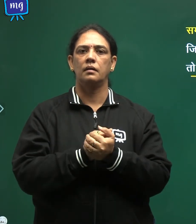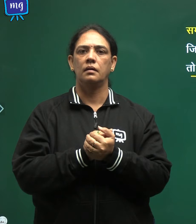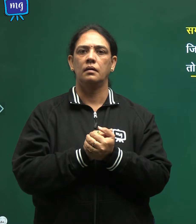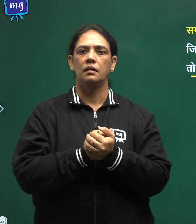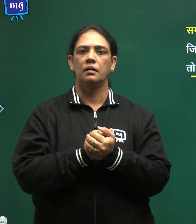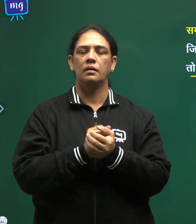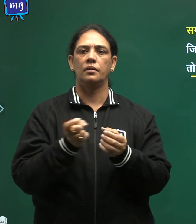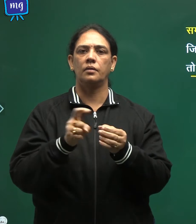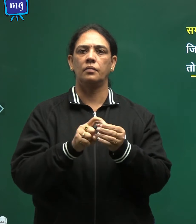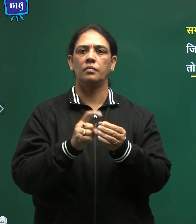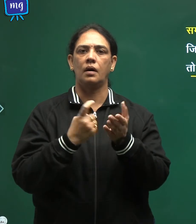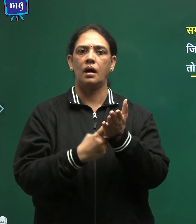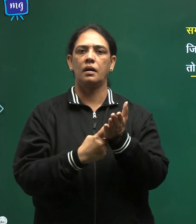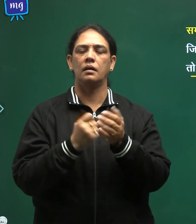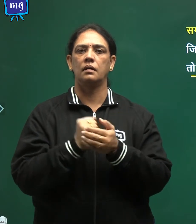QR